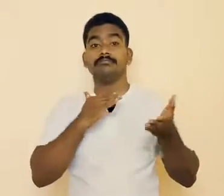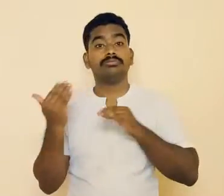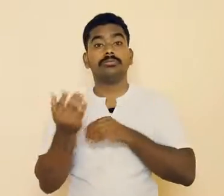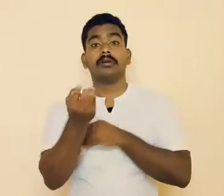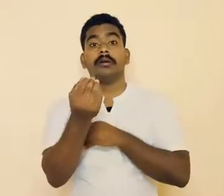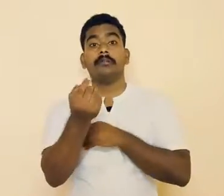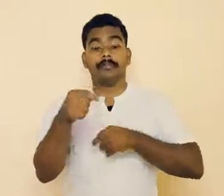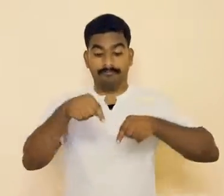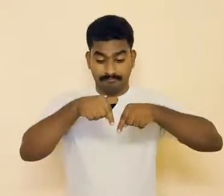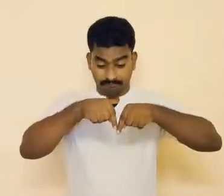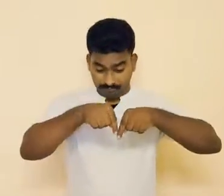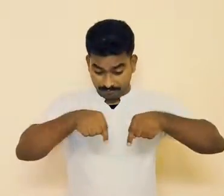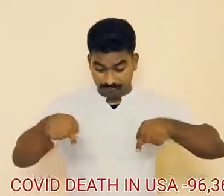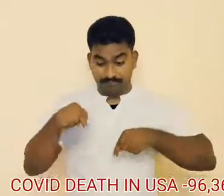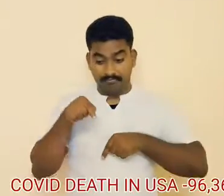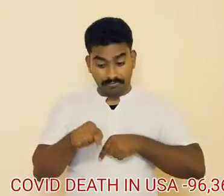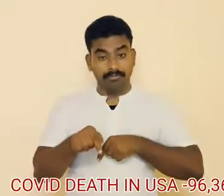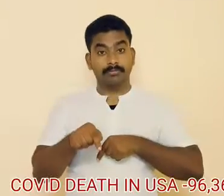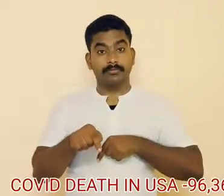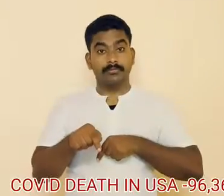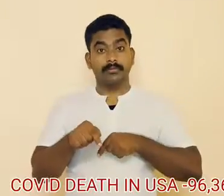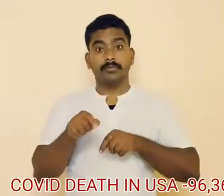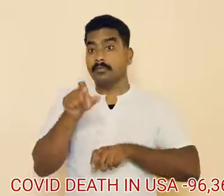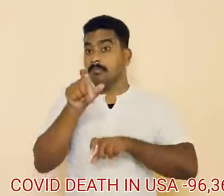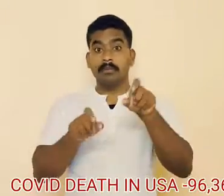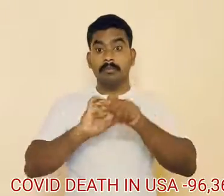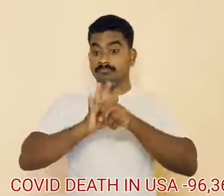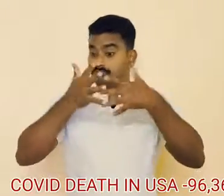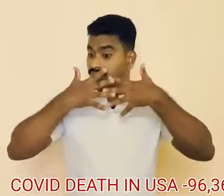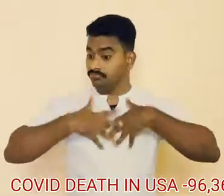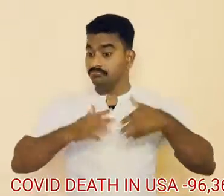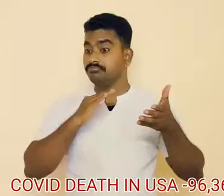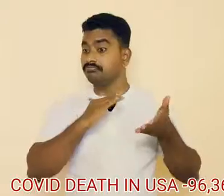ഇതുവരെ അമേരിക്കയിൽ കോവിഡ് മൂലം മരിച്ചത്